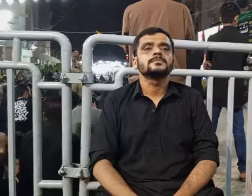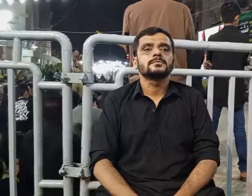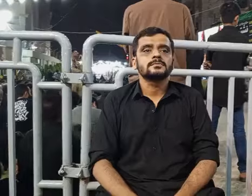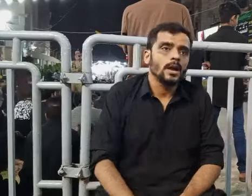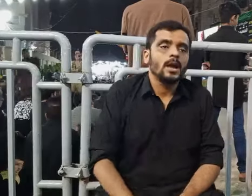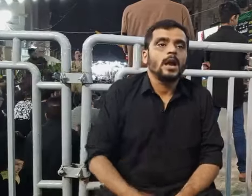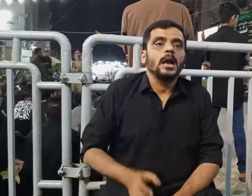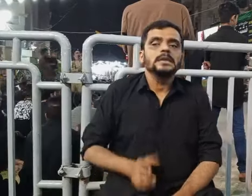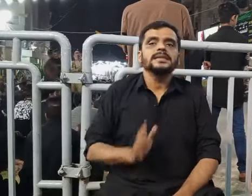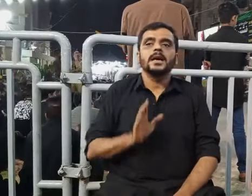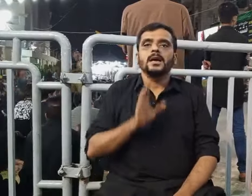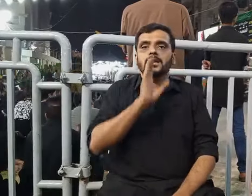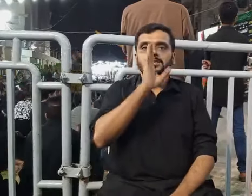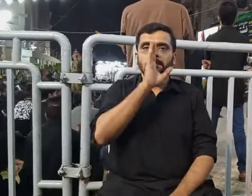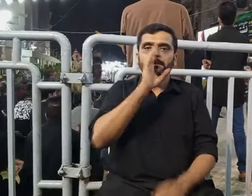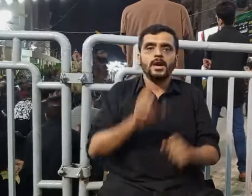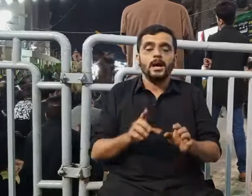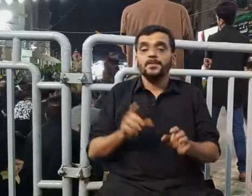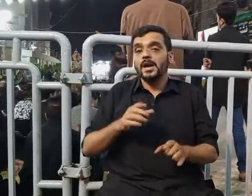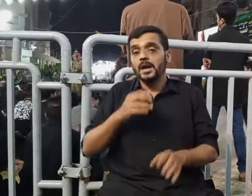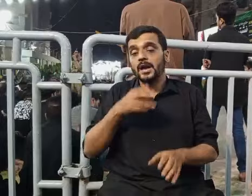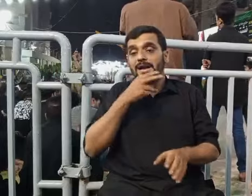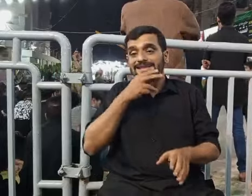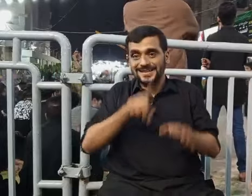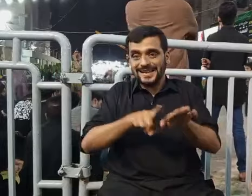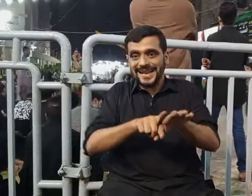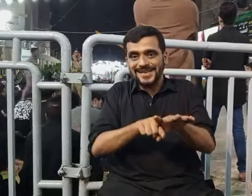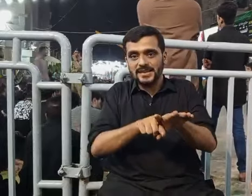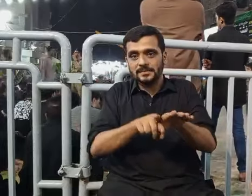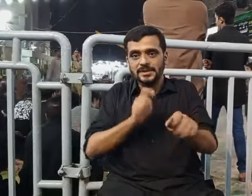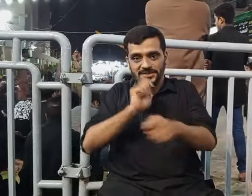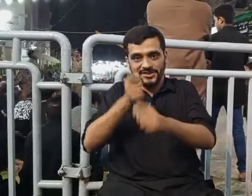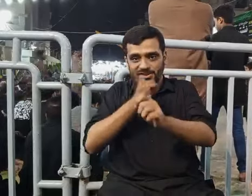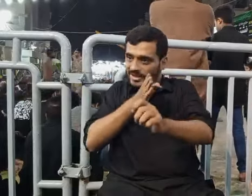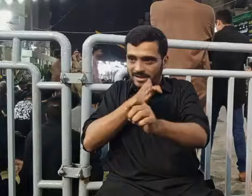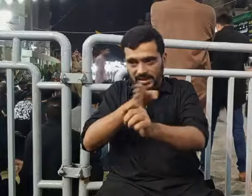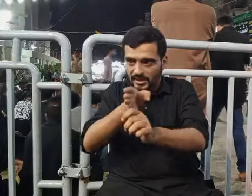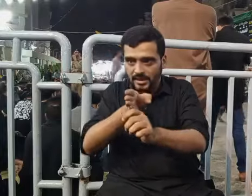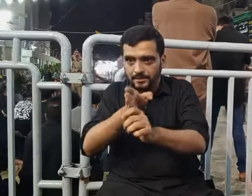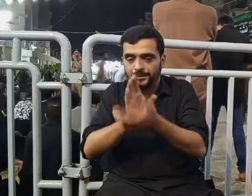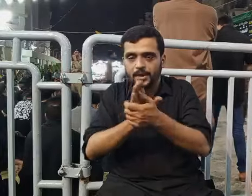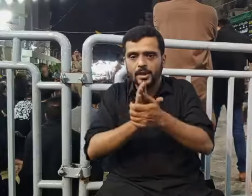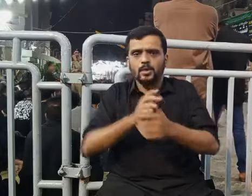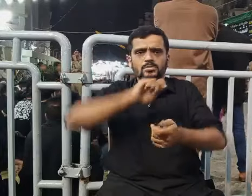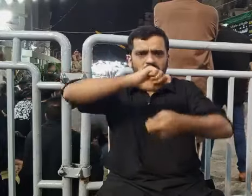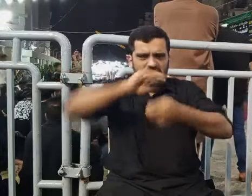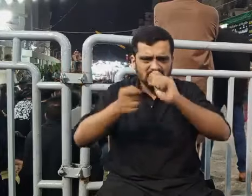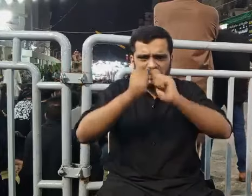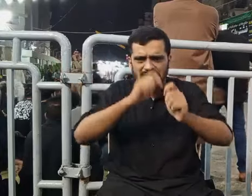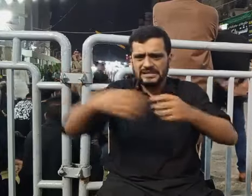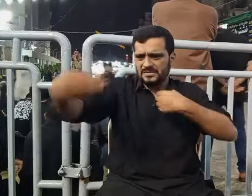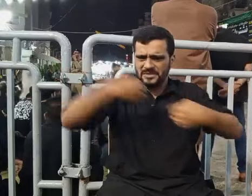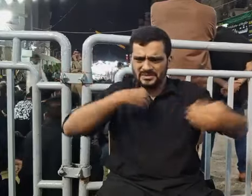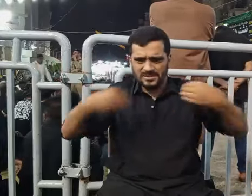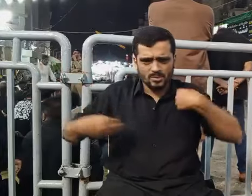شکستہ، اے شہزادہ قاسم آپ کو آپ کے بابا کی سنت بھی، اس لیے کہ آپ کے بابا جب انہیں زہر دغا دیا گیا تو